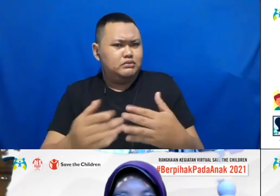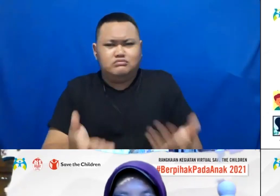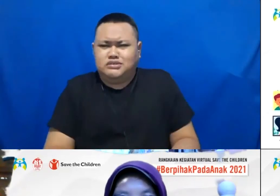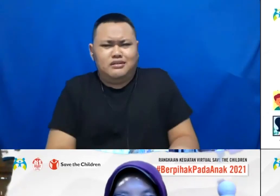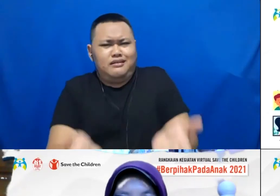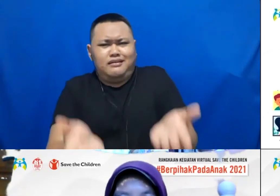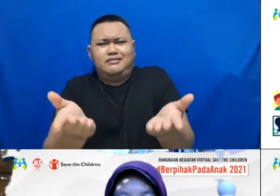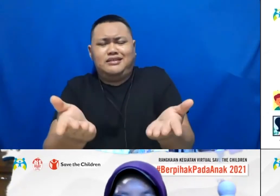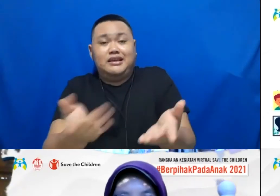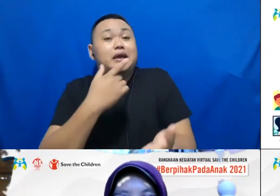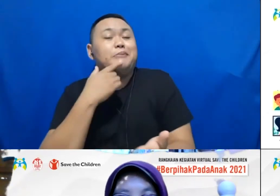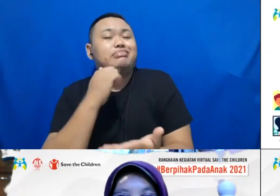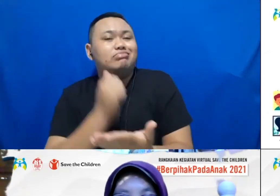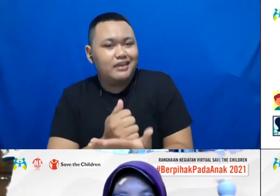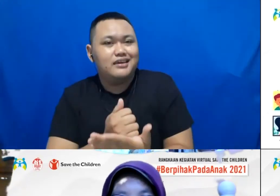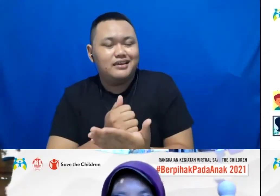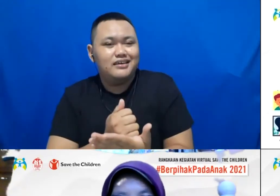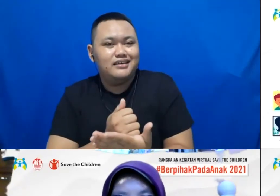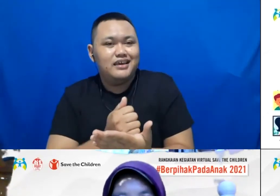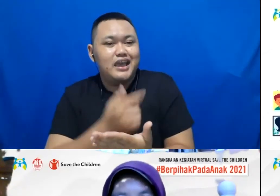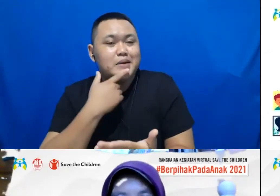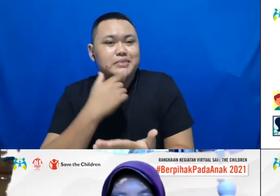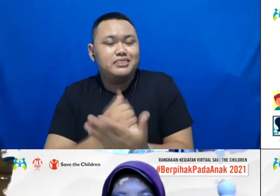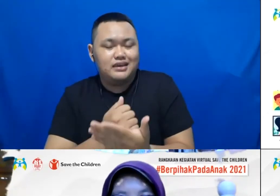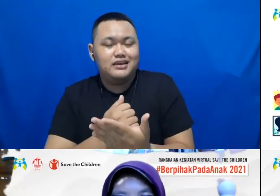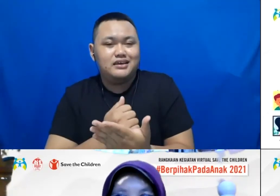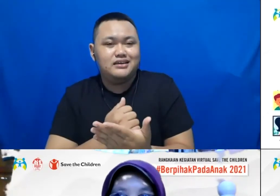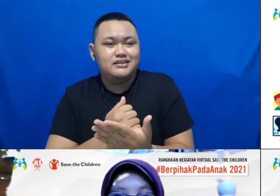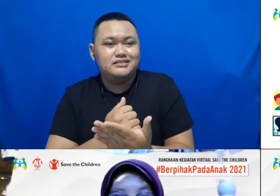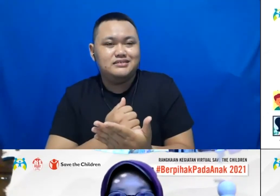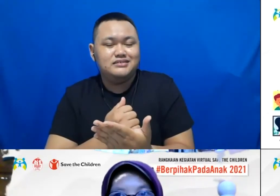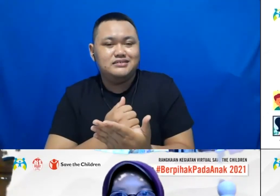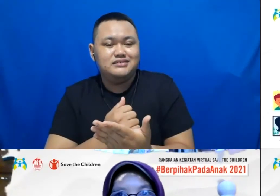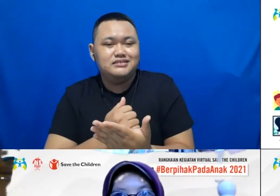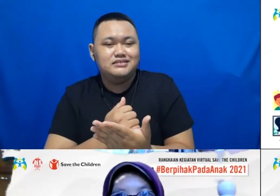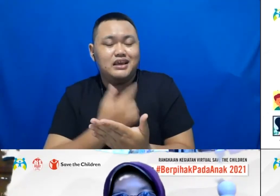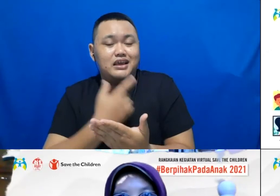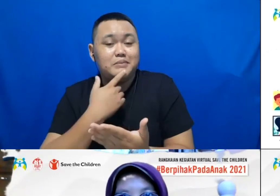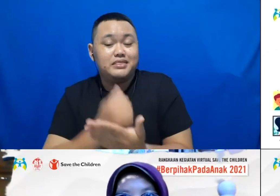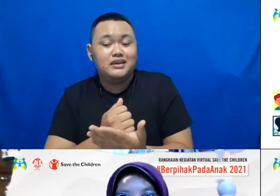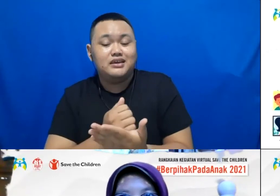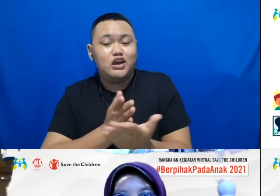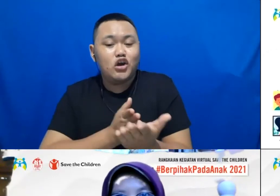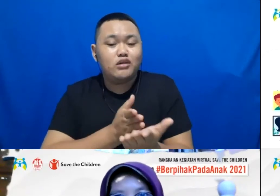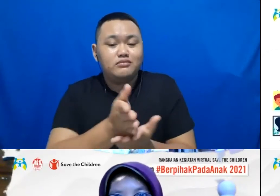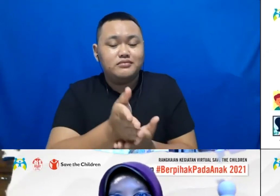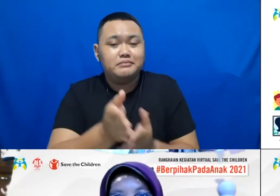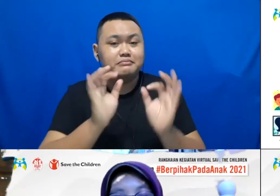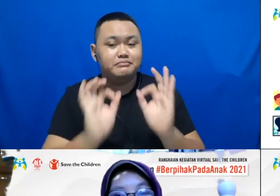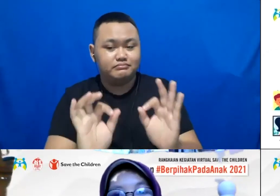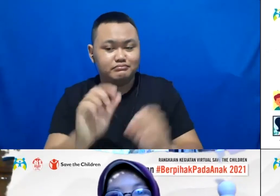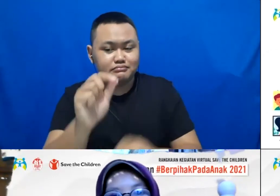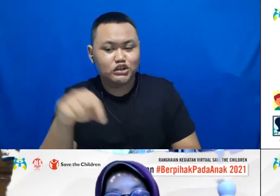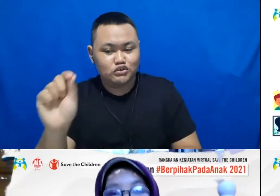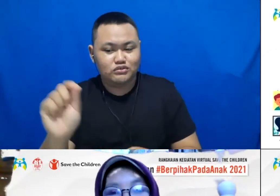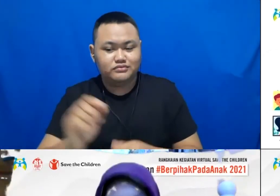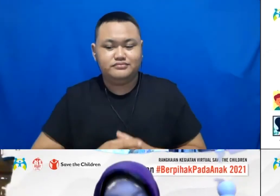perempuan. Kemudian ada misalkan struktur organisasi lain, misalkan seksi kebersihan atau seksi keamanan,